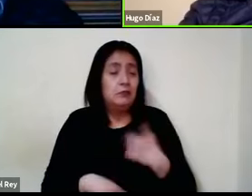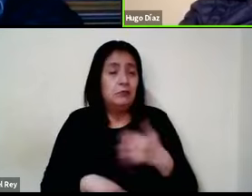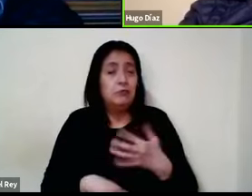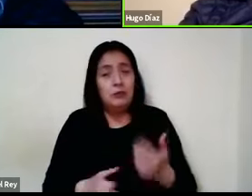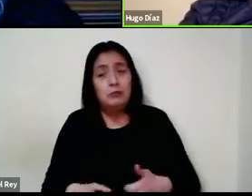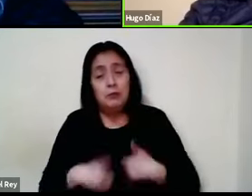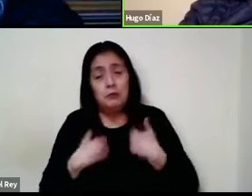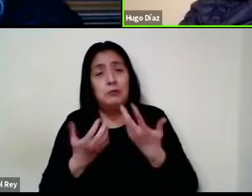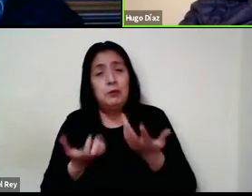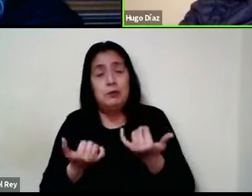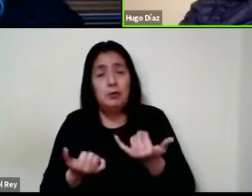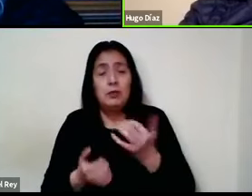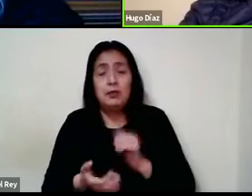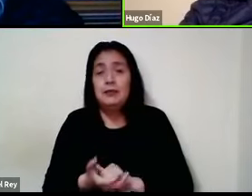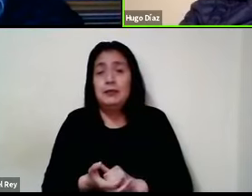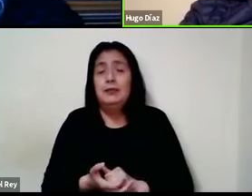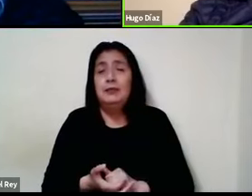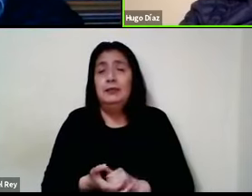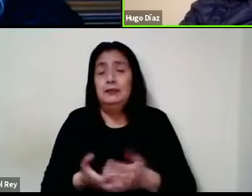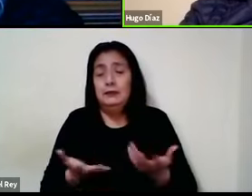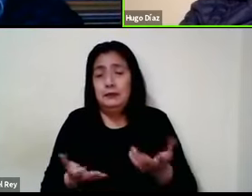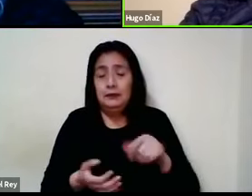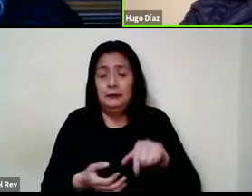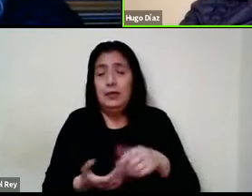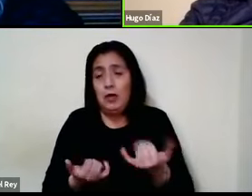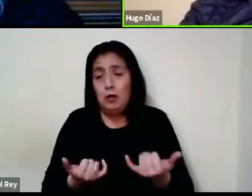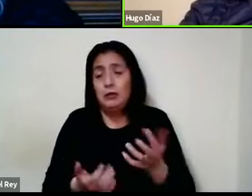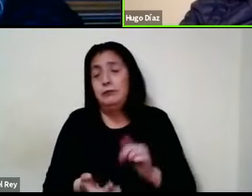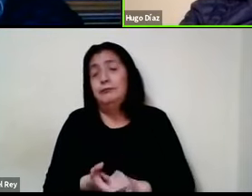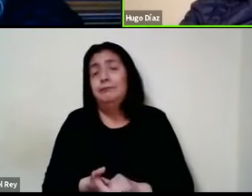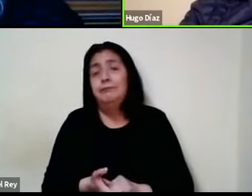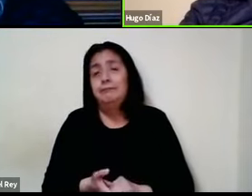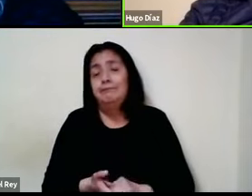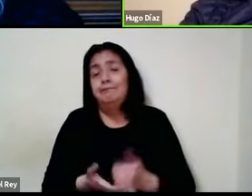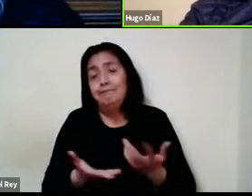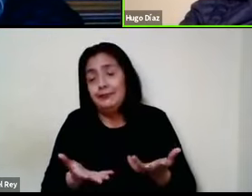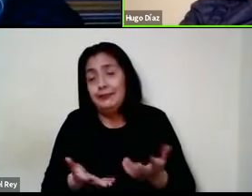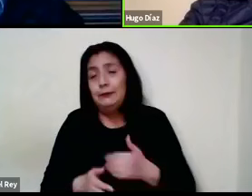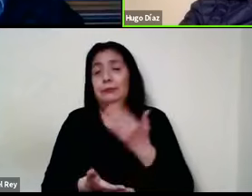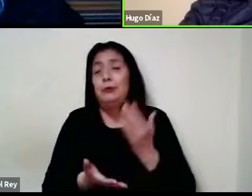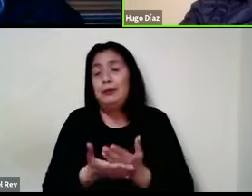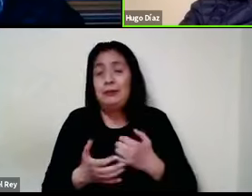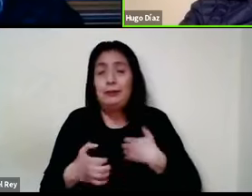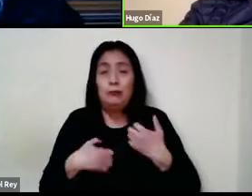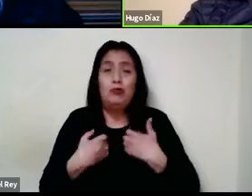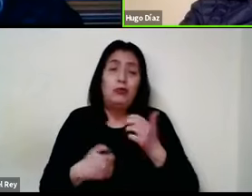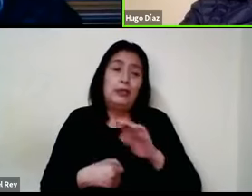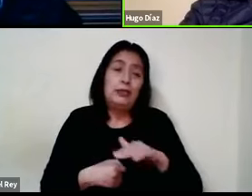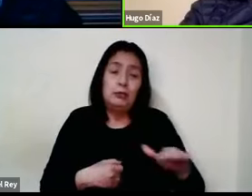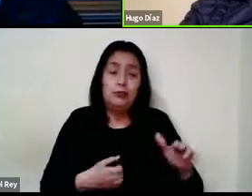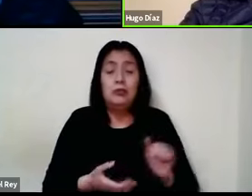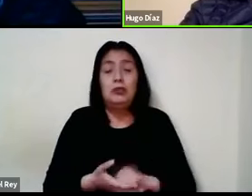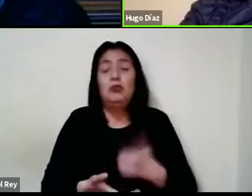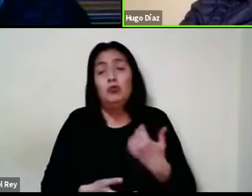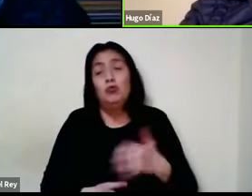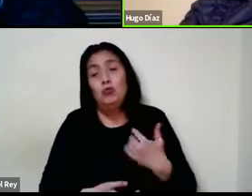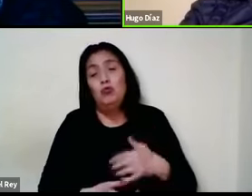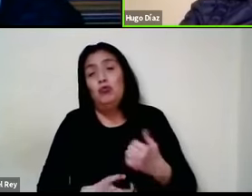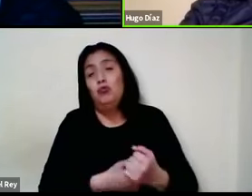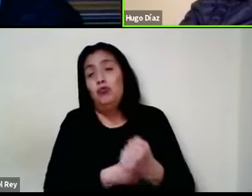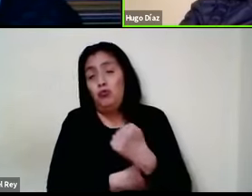viviendo ahora, en el cual pues el problema emocional de los niños es muy